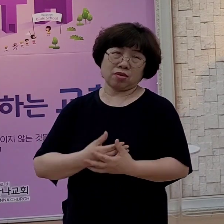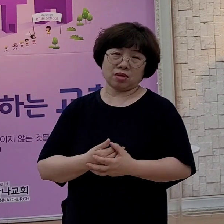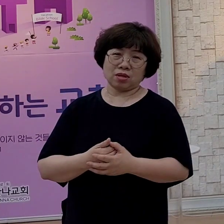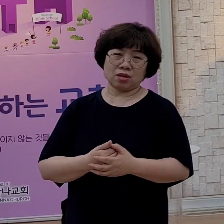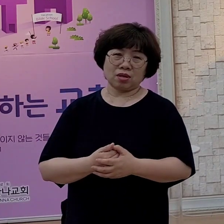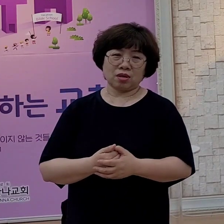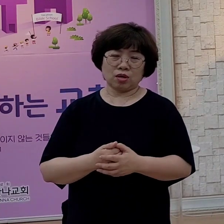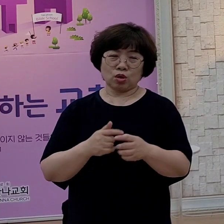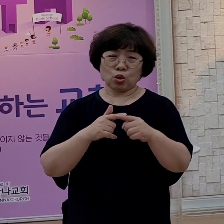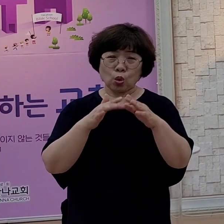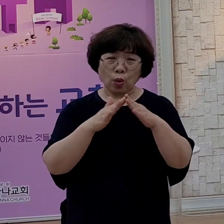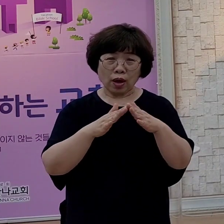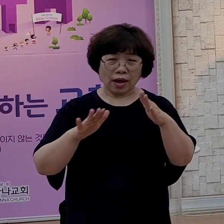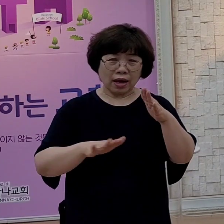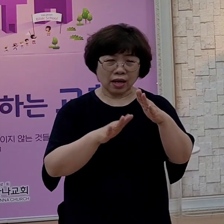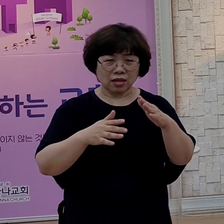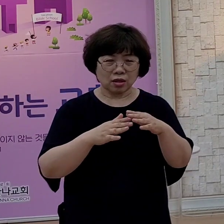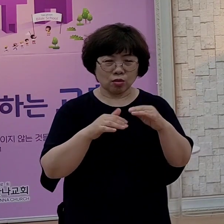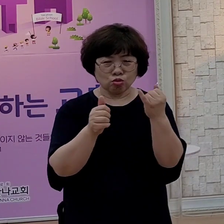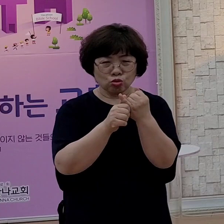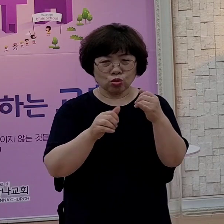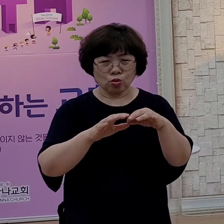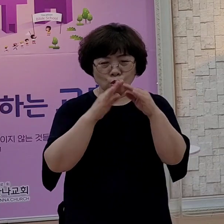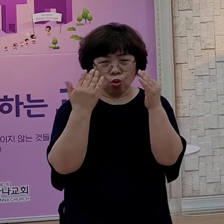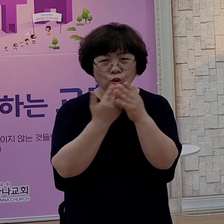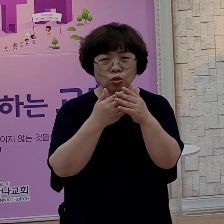되고 가정이 되고 부부관계가 되고